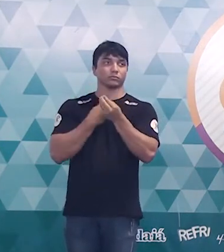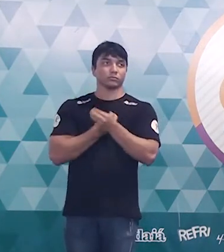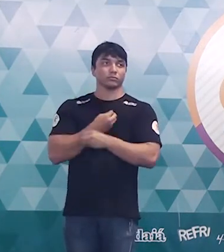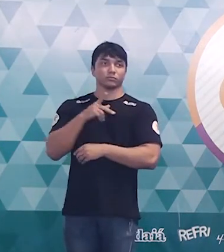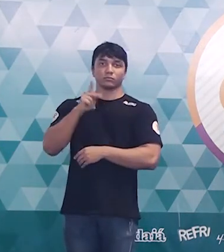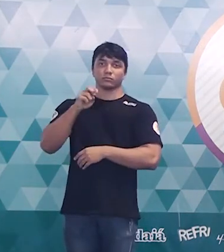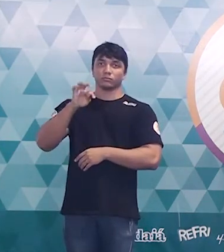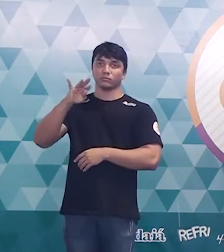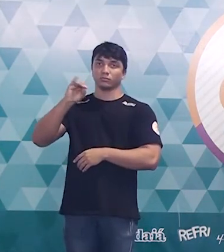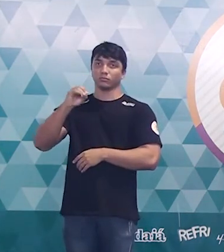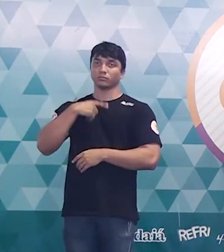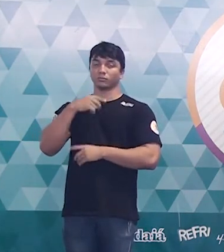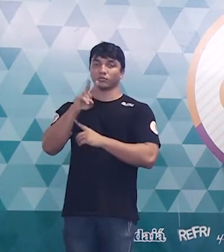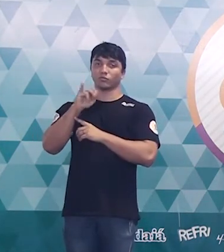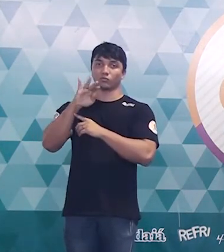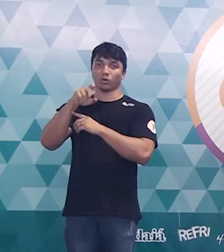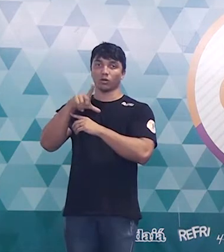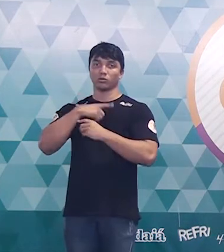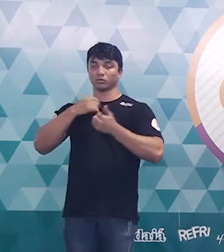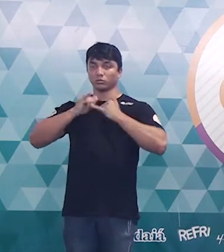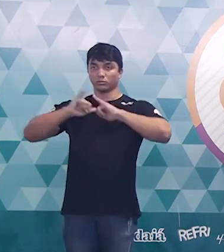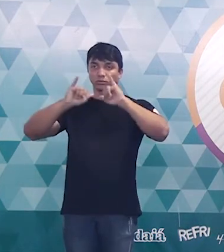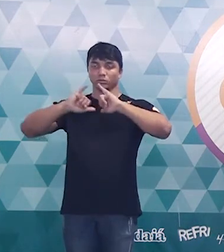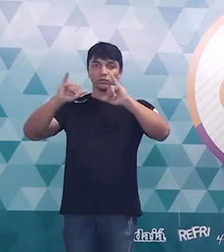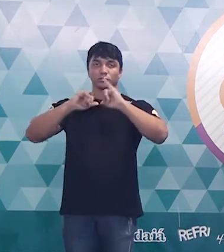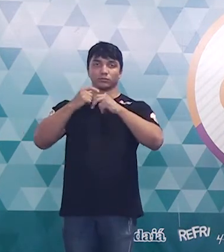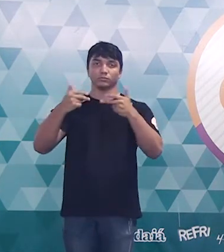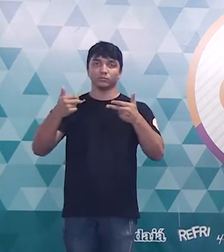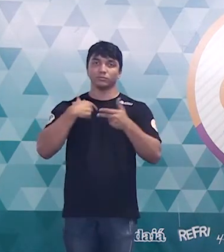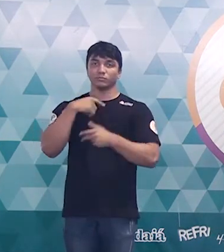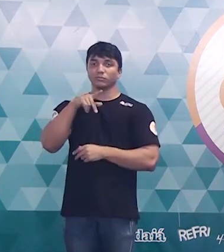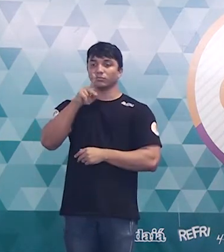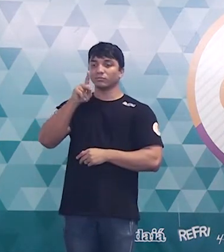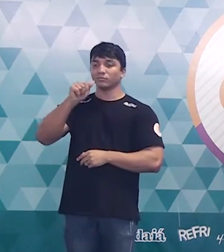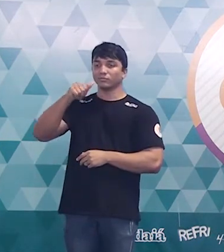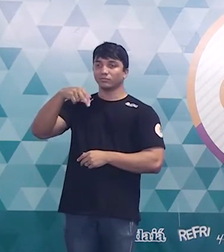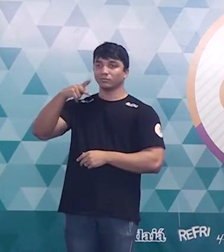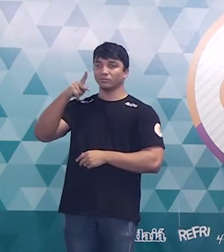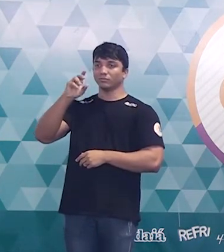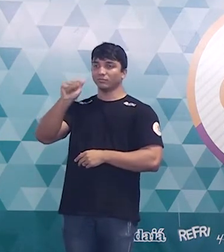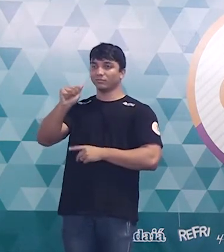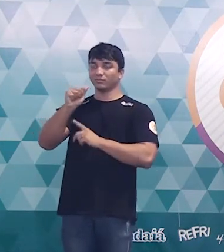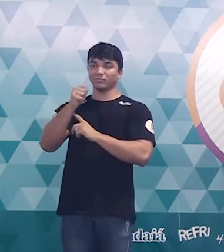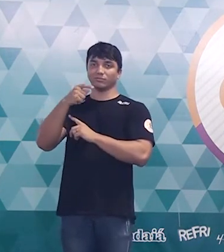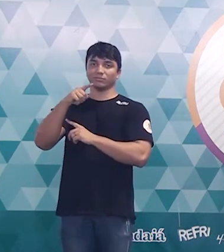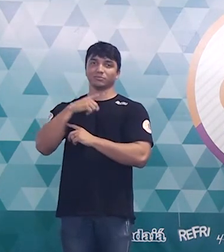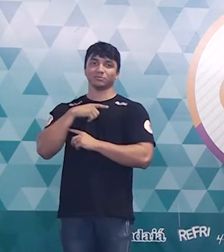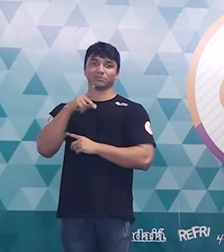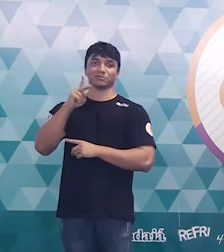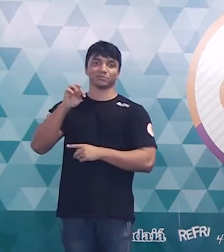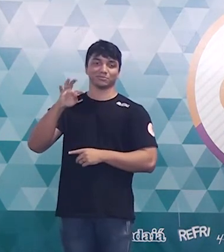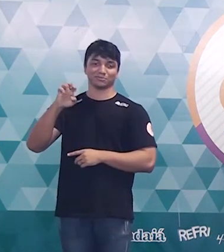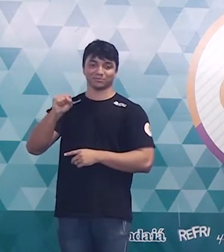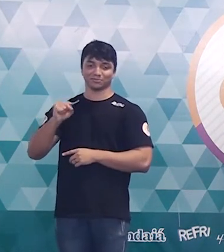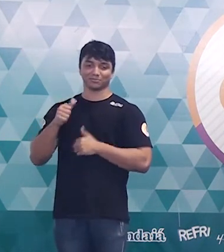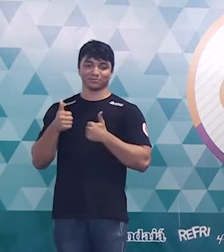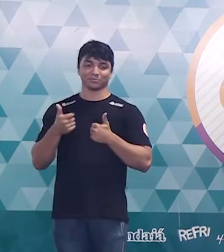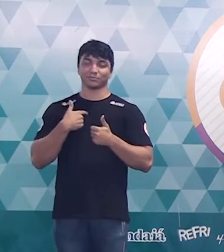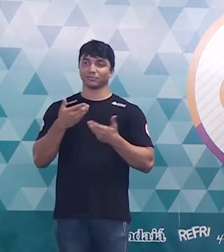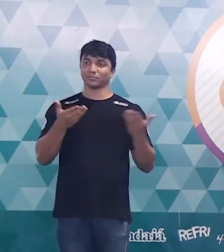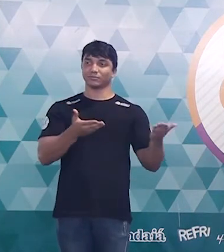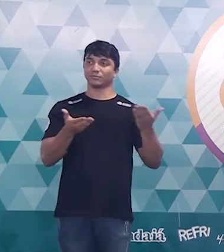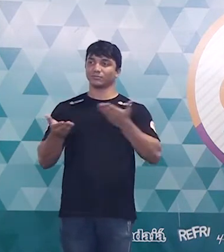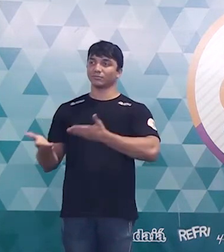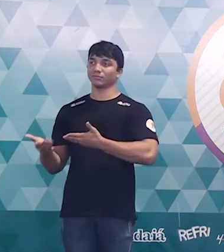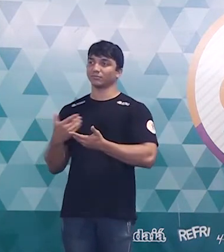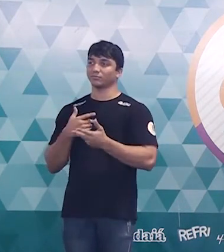canquito ou uma canquete virtual, tá bom? Minha esposa é a cancoa, vocês são as canquetes, tá bom?